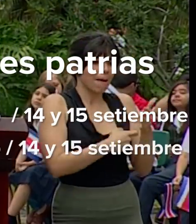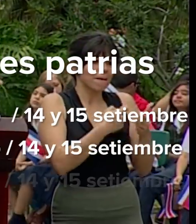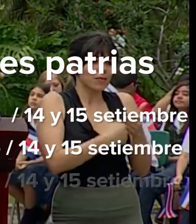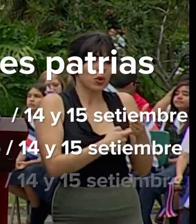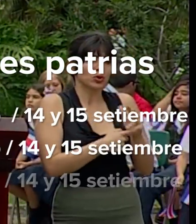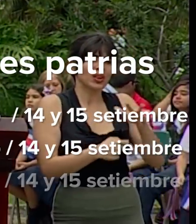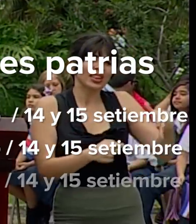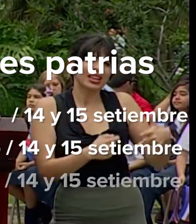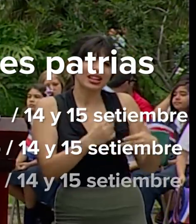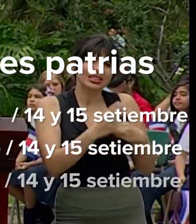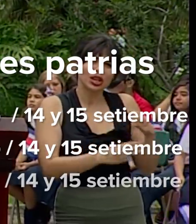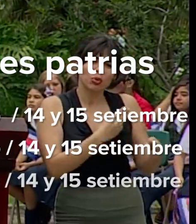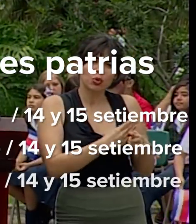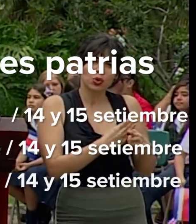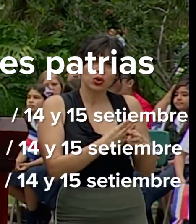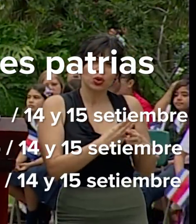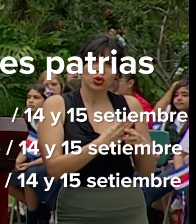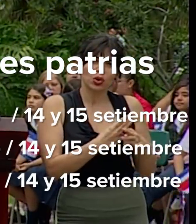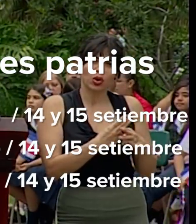del tercer mundo.